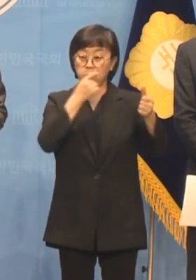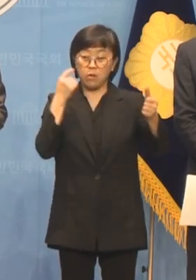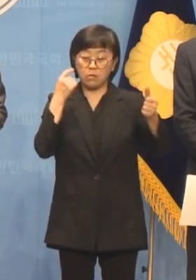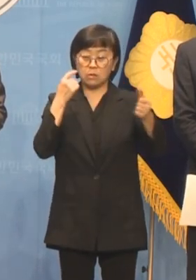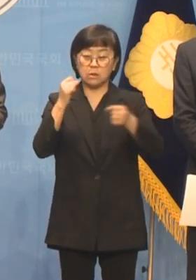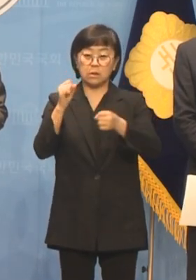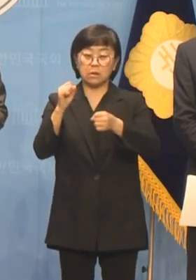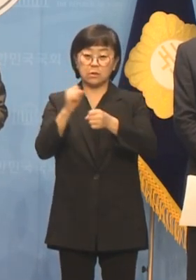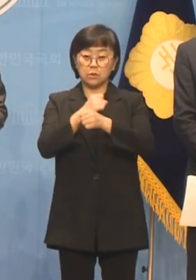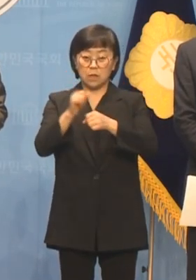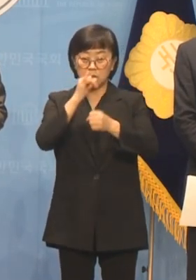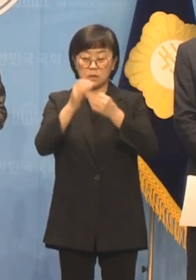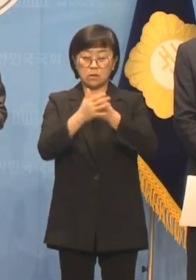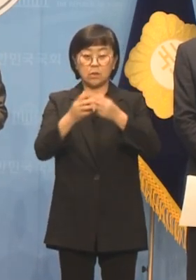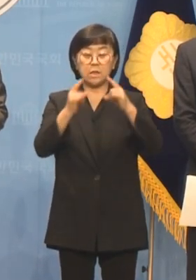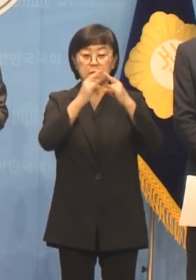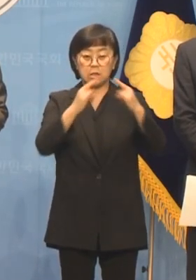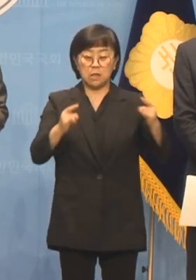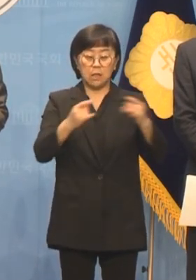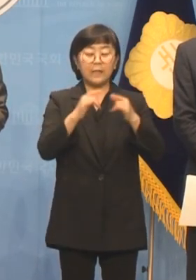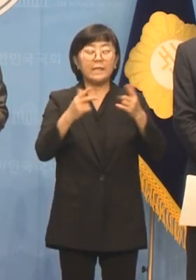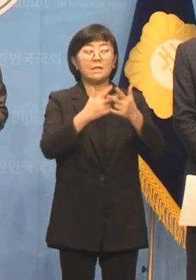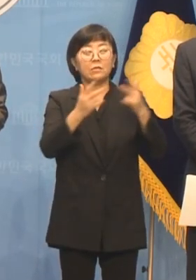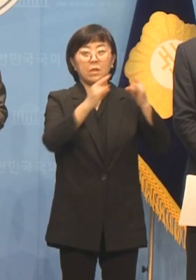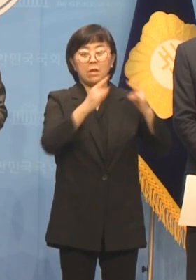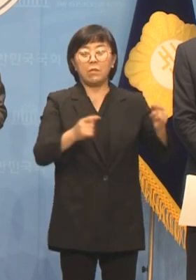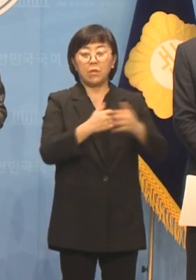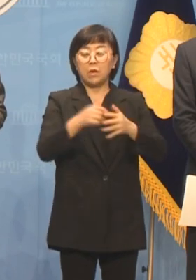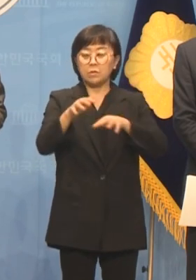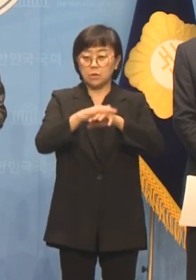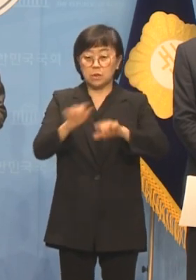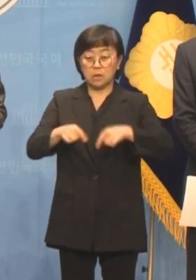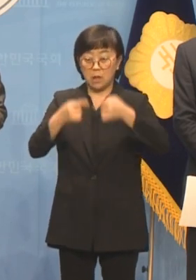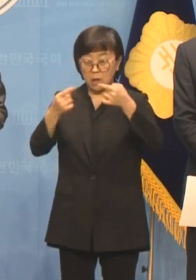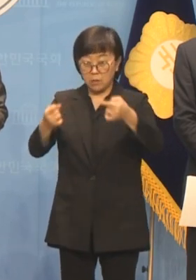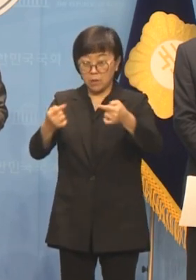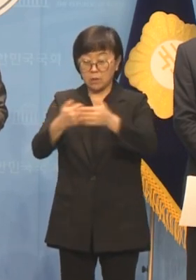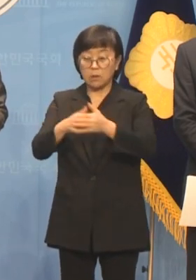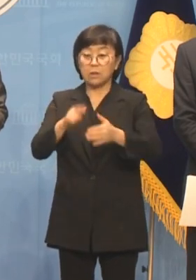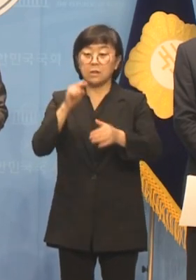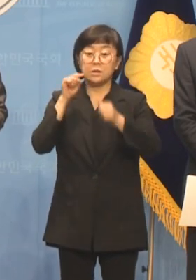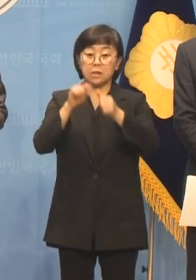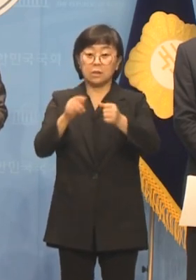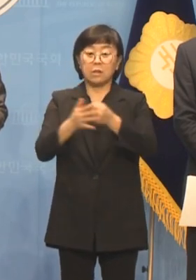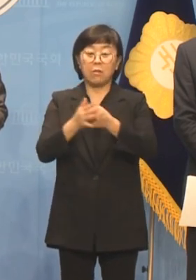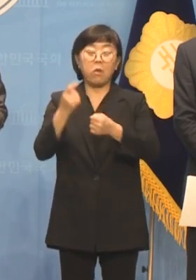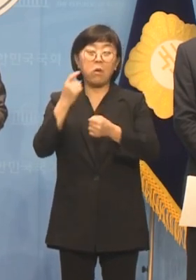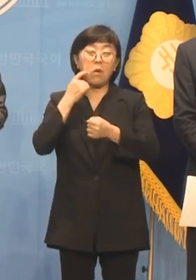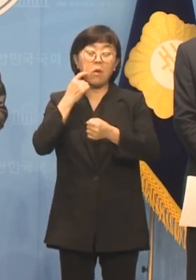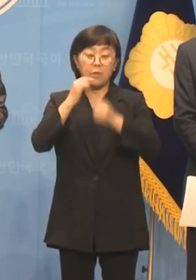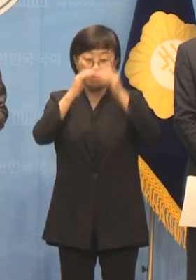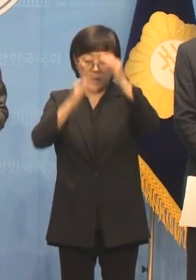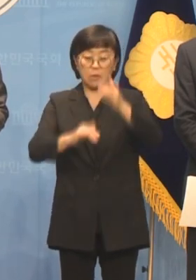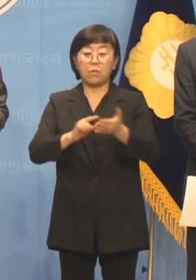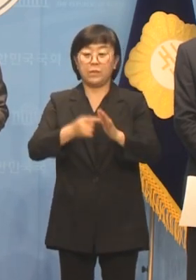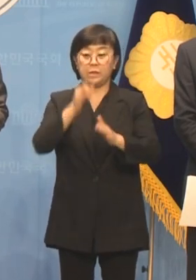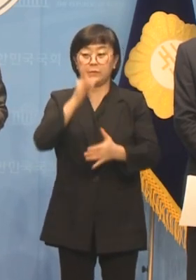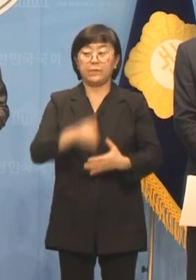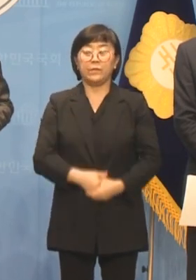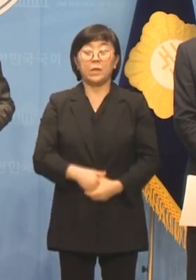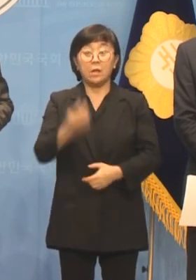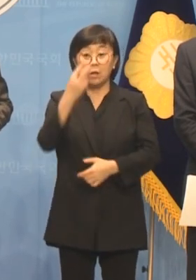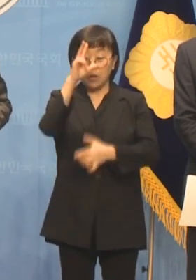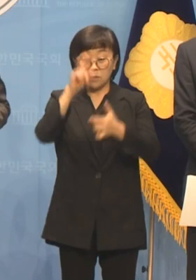그 위증에 이재명 캠프 관계자가 조직적으로 가담하여 위증교사를 하였다며 허위 사실을 공표하였다.